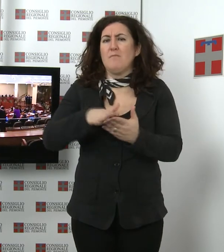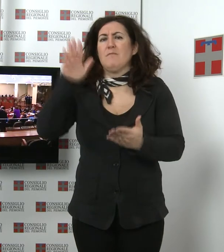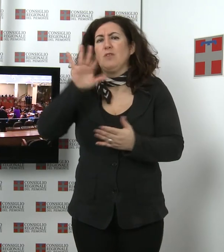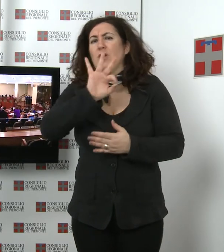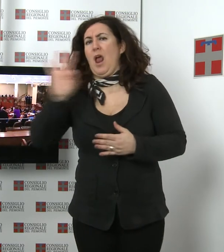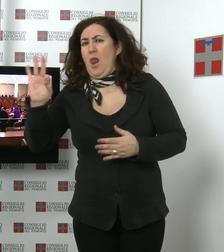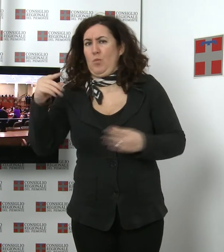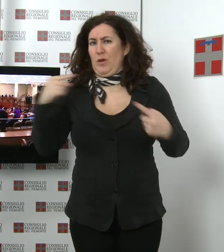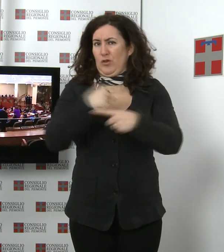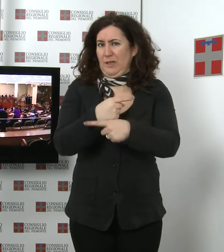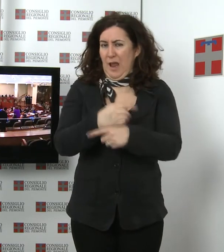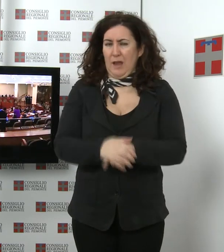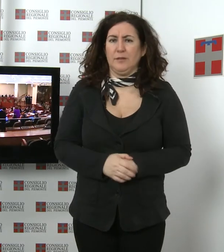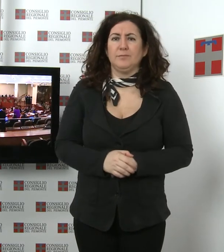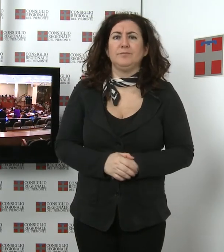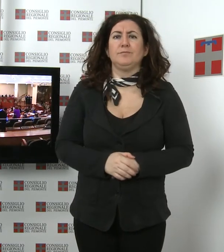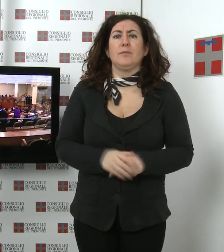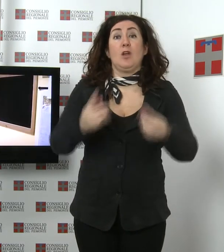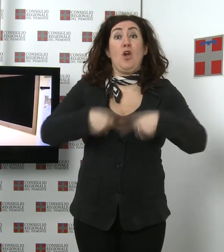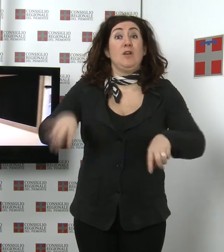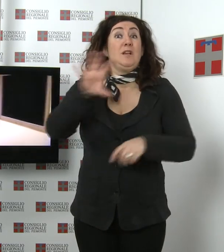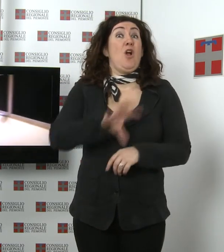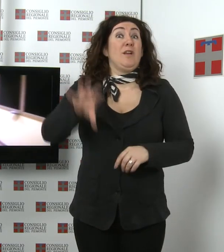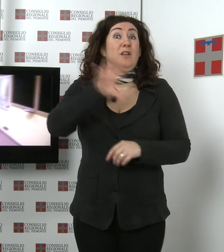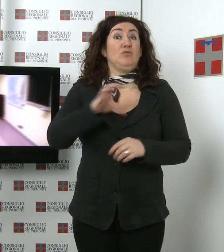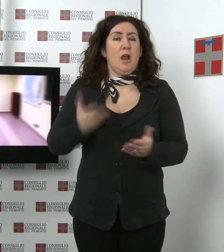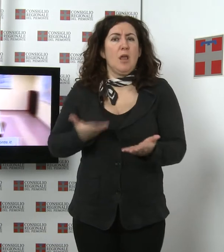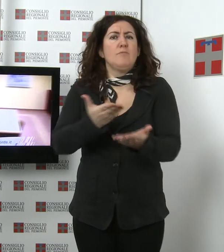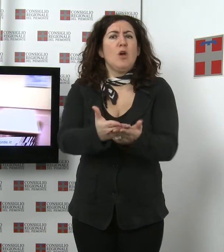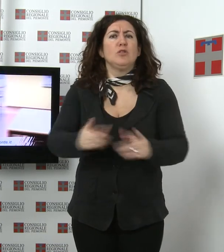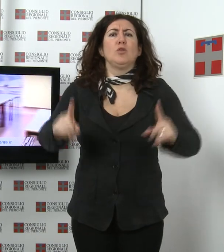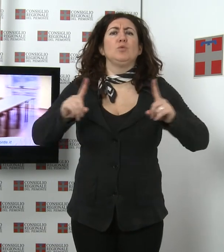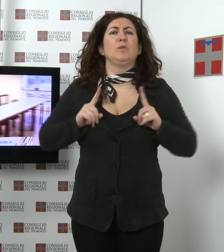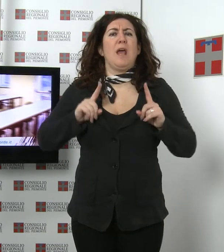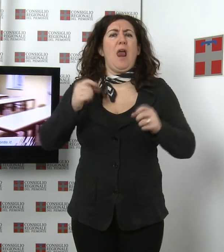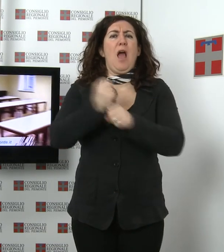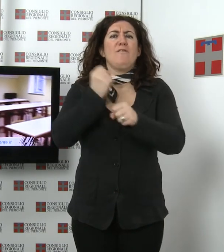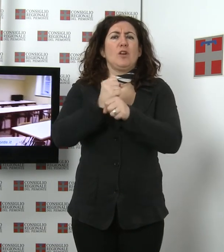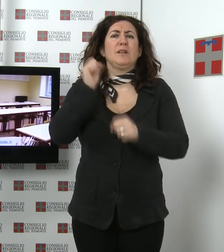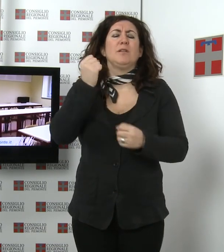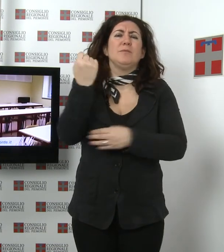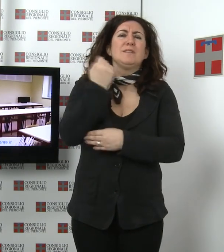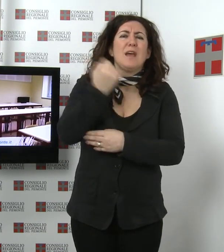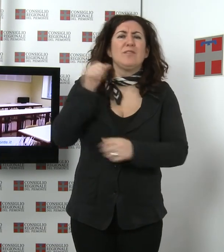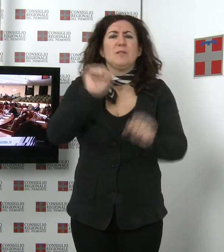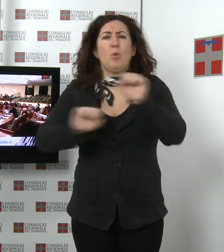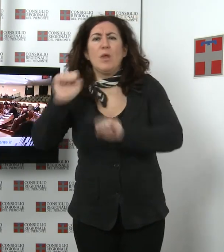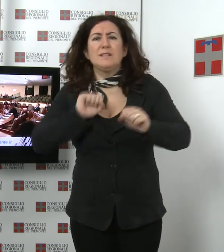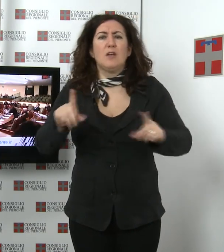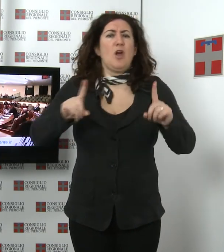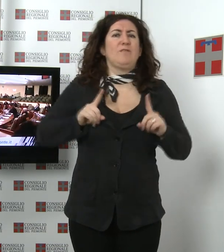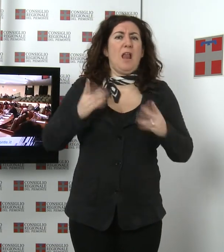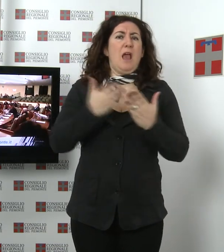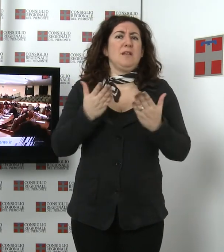Il Consiglio regionale ha approvato a larga maggioranza una mozione a tutela dei lavoratori dei servizi di pulizia e sorveglianza nelle scuole e